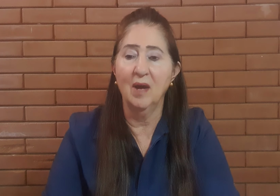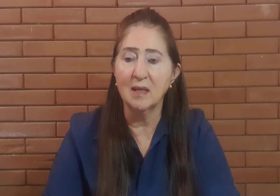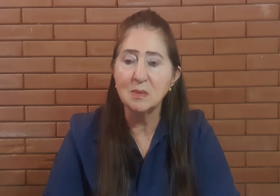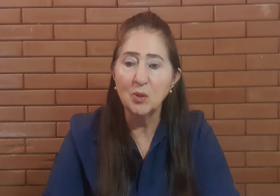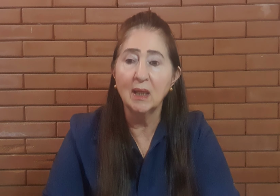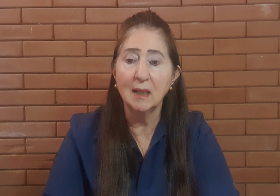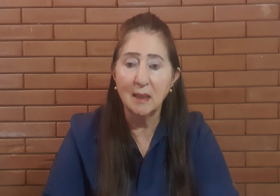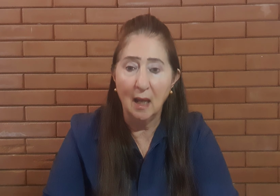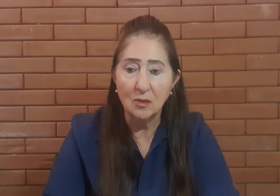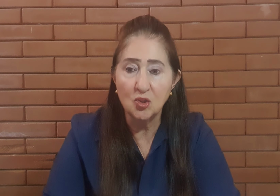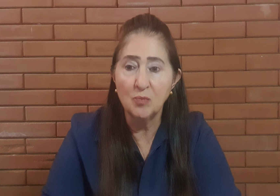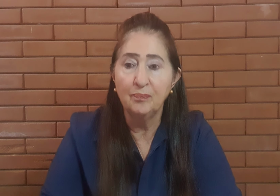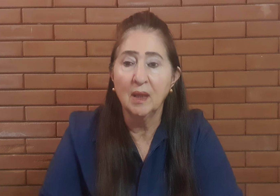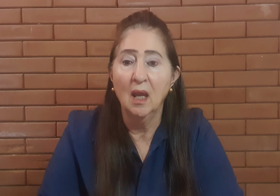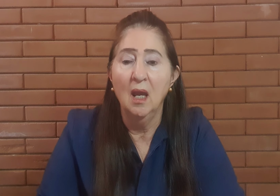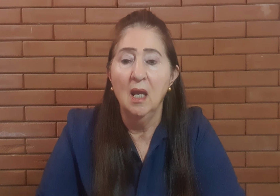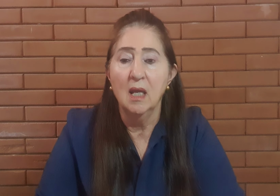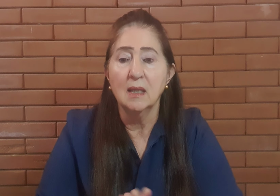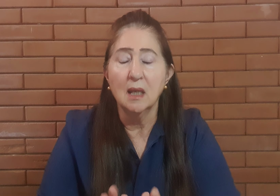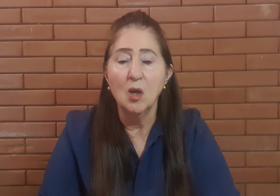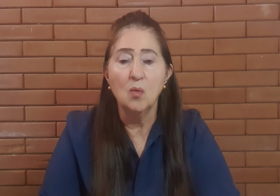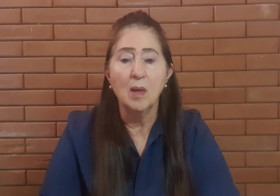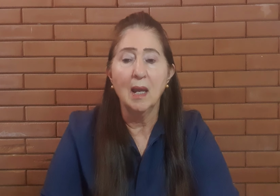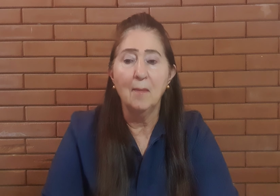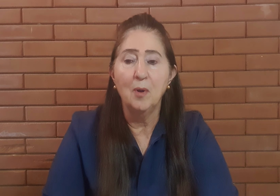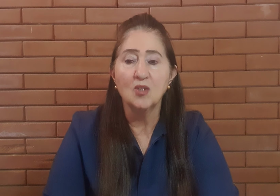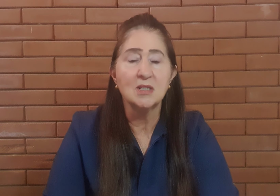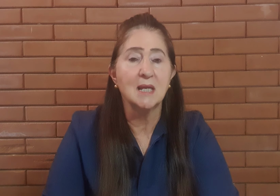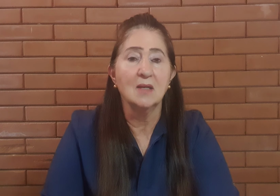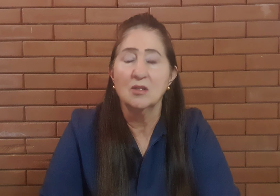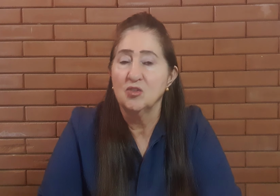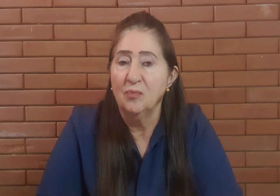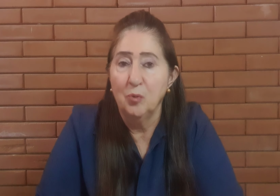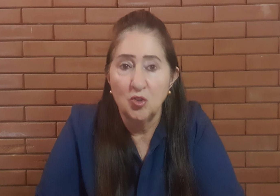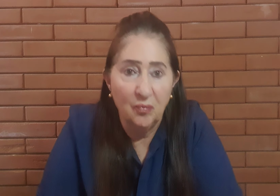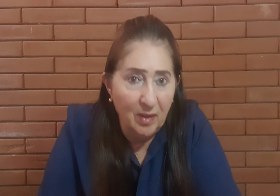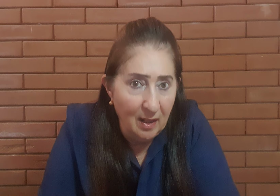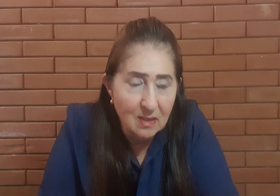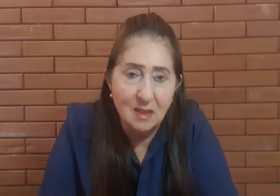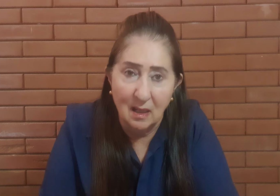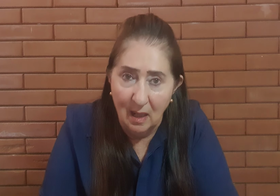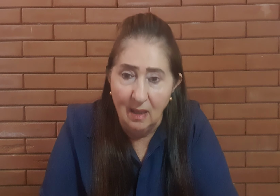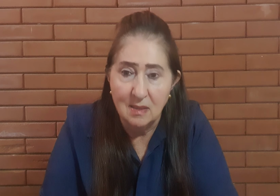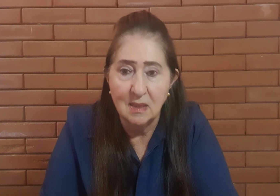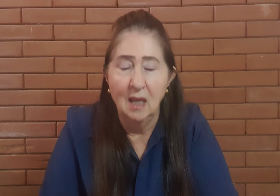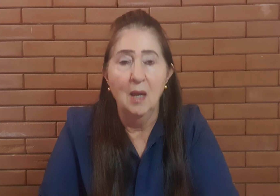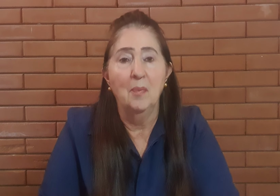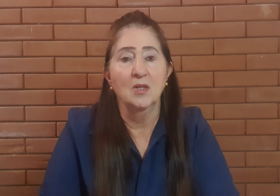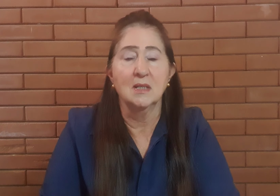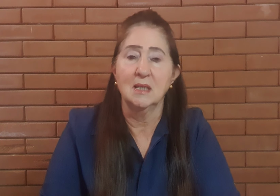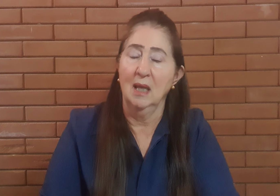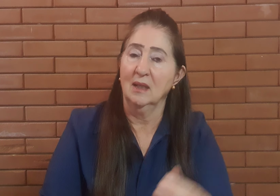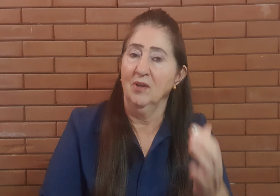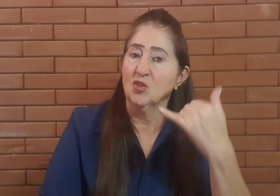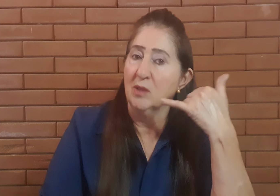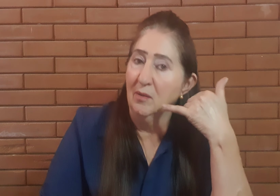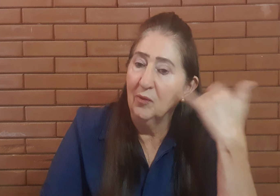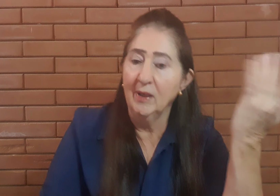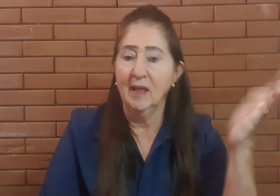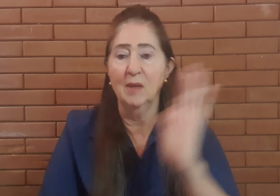várias modalidades. Então, ela pode ser por diferentes canais. Pode ser através de um telefonema,